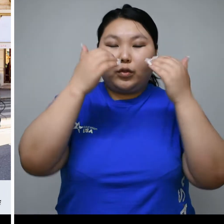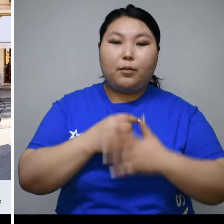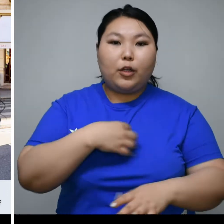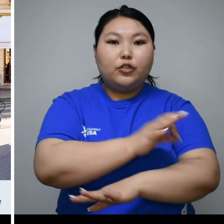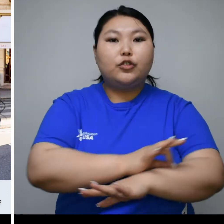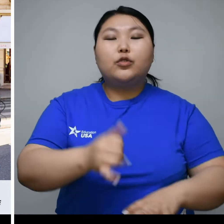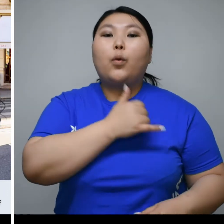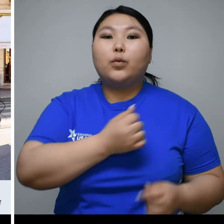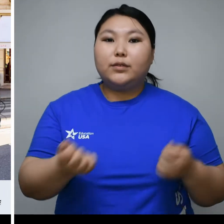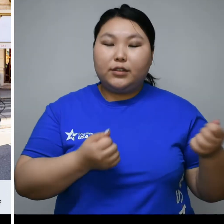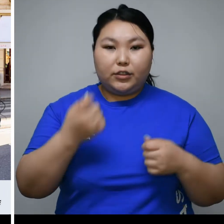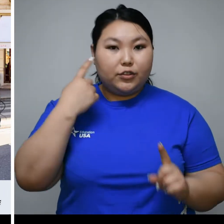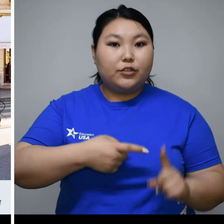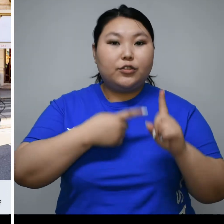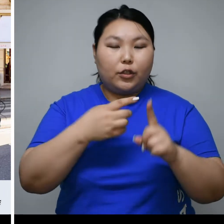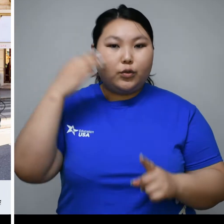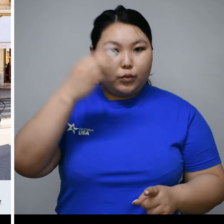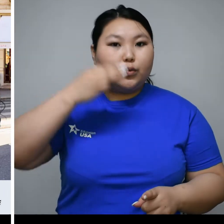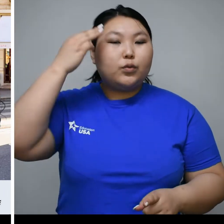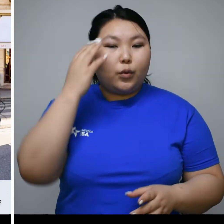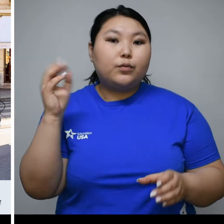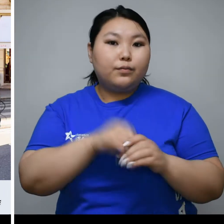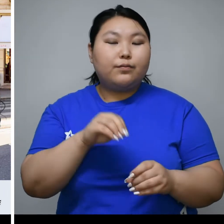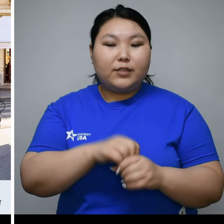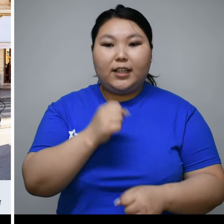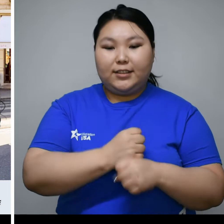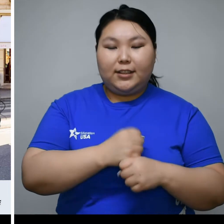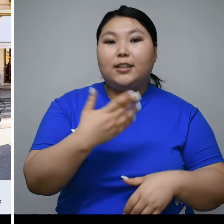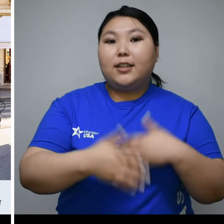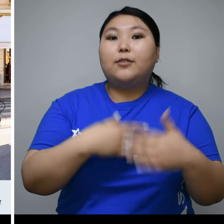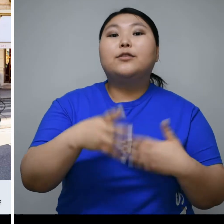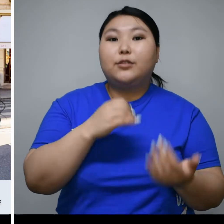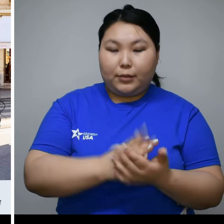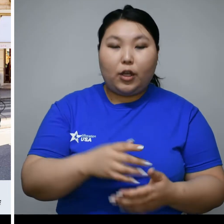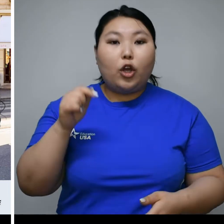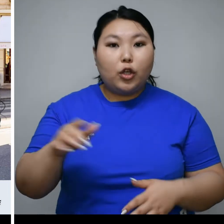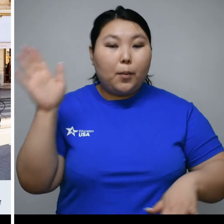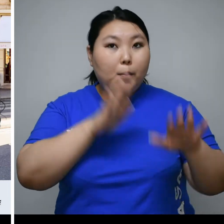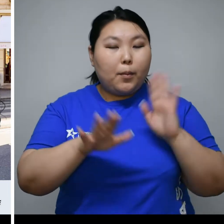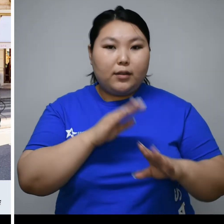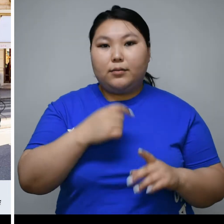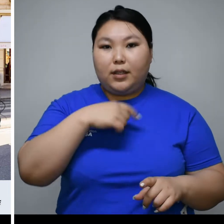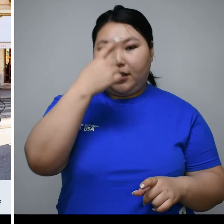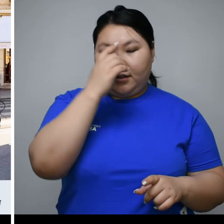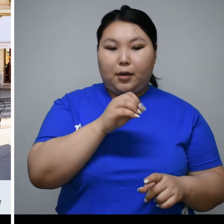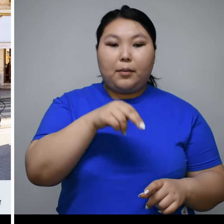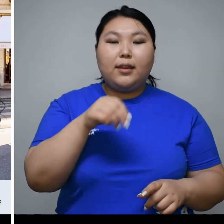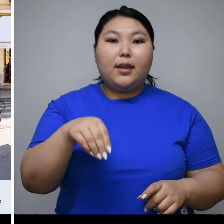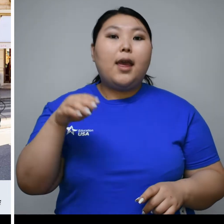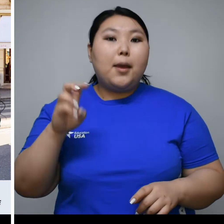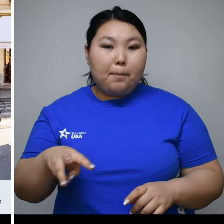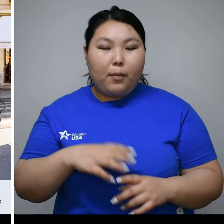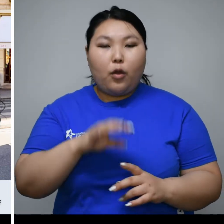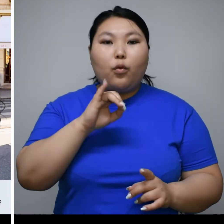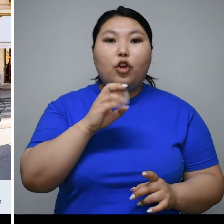болон төслийн удирдлагын чиглэлээр туршлага хуримтлуулад ажиллаад явж байна. Одоогийн байдлаар Intkin PTM